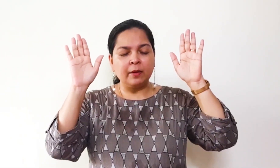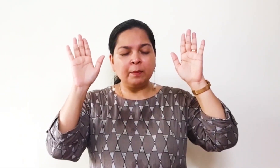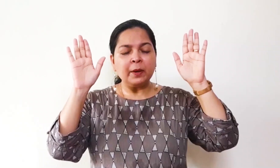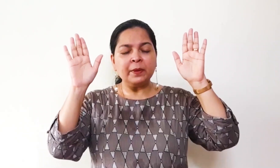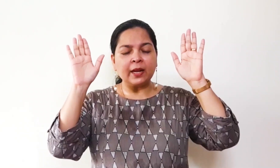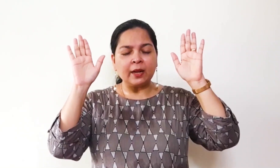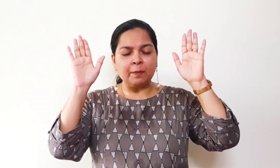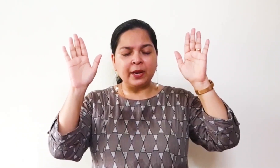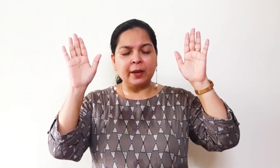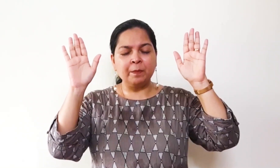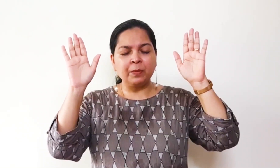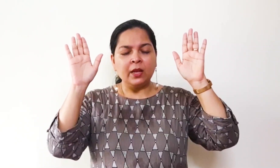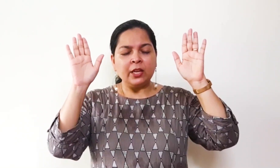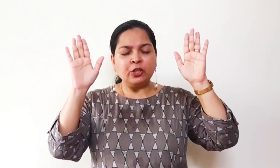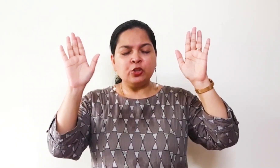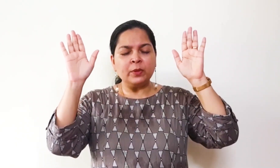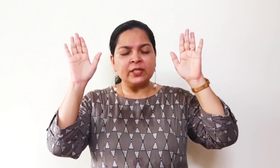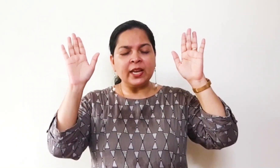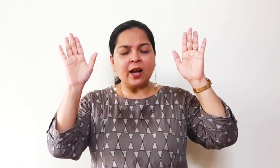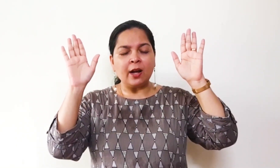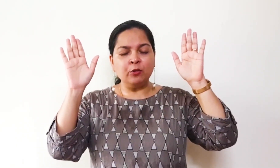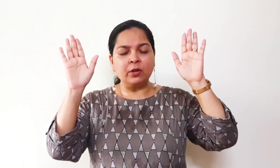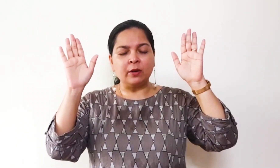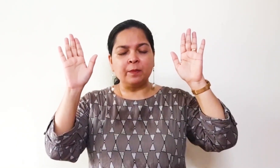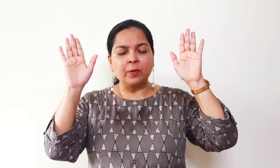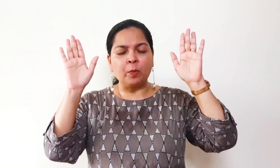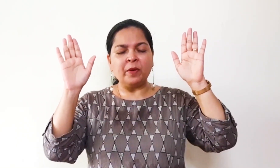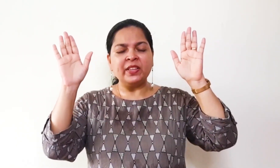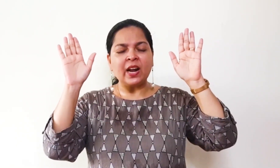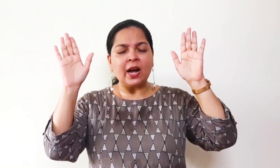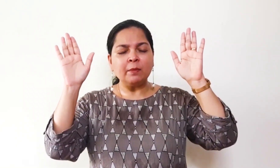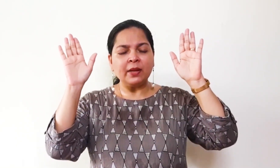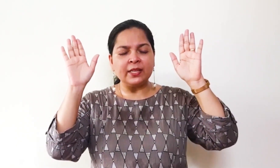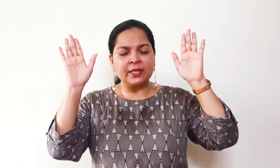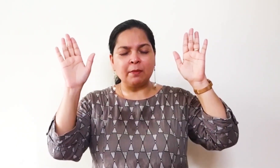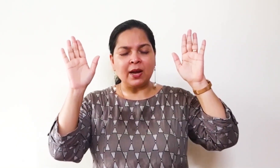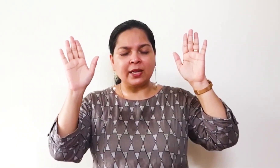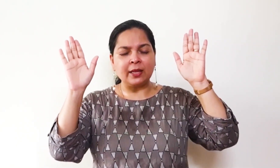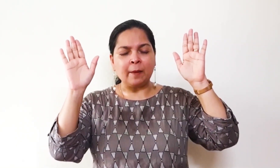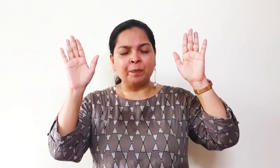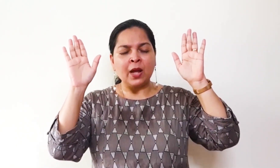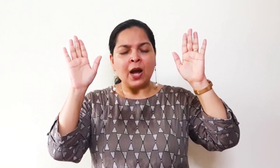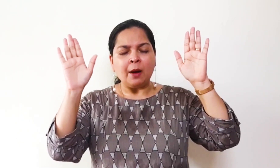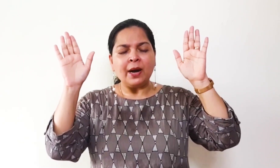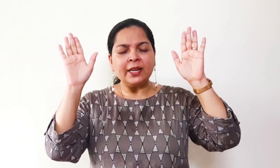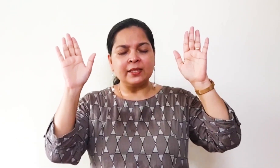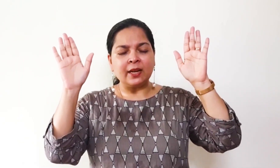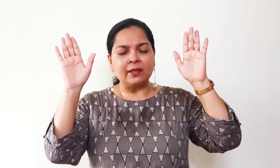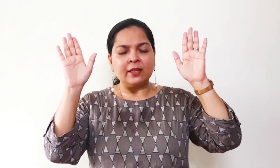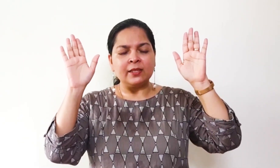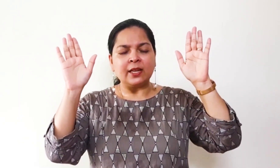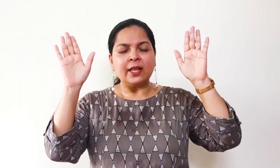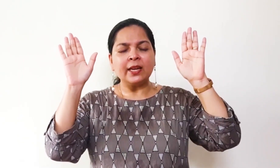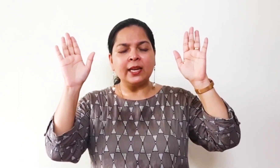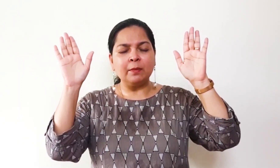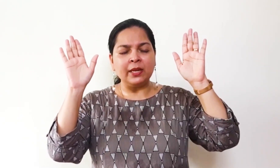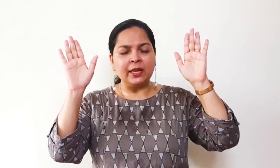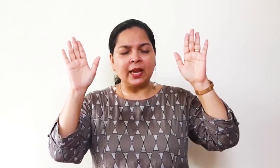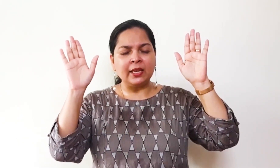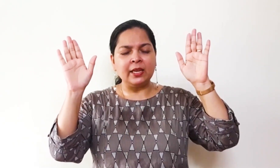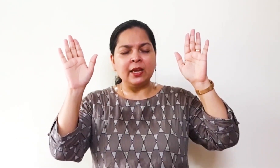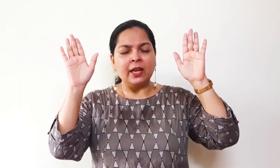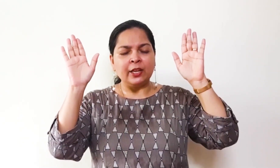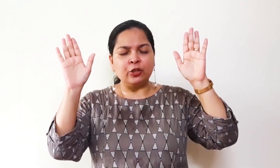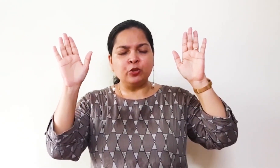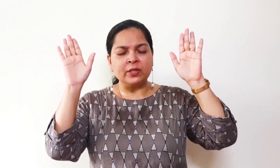करेंगे, परमपिता का प्रेम, यीशु मसीह का अनुग्रह और पवित्र आत्मा की सहभागिता हमारे साथ सदा के लिए